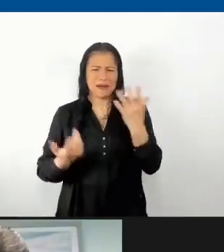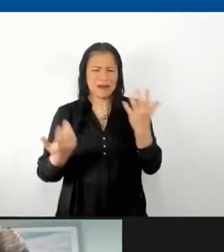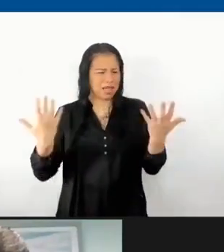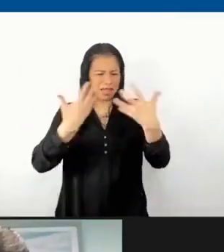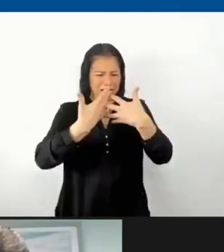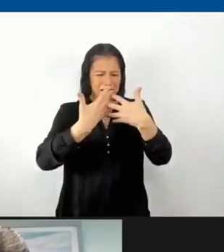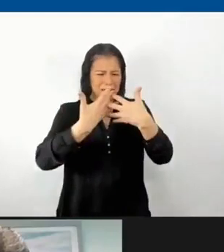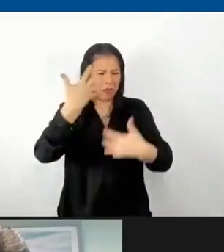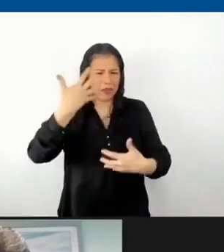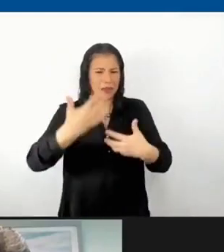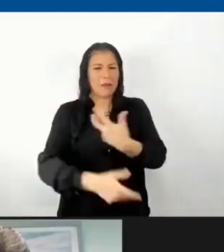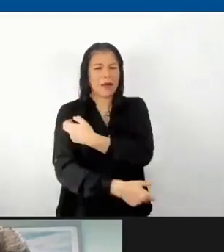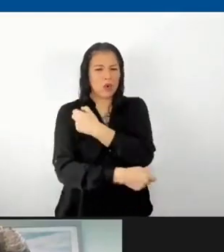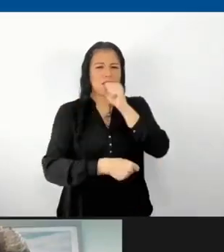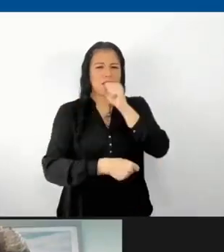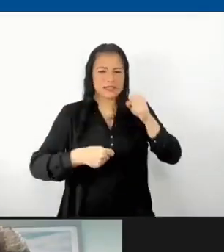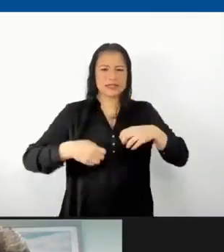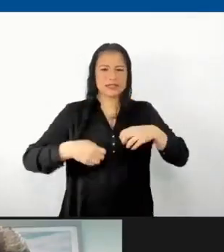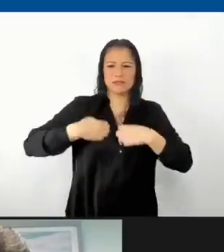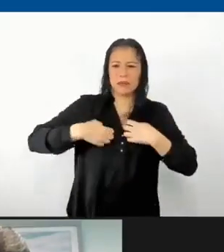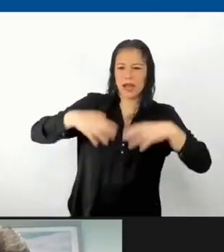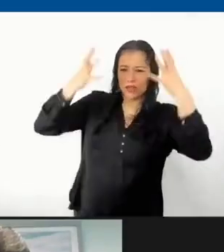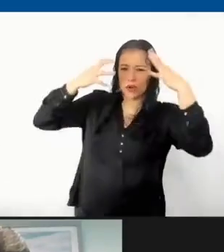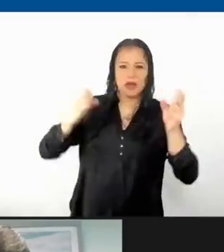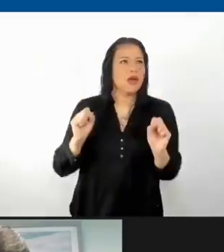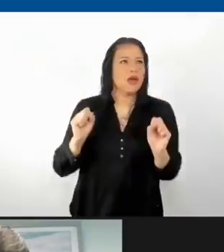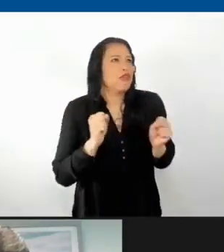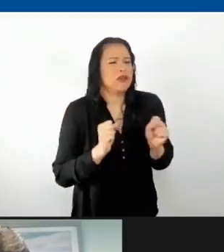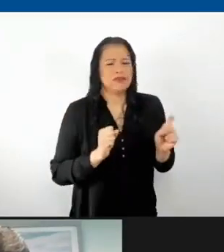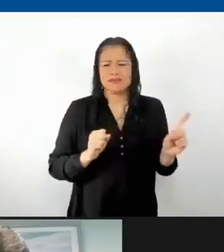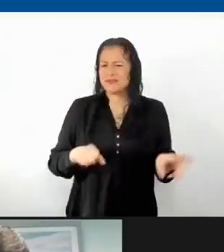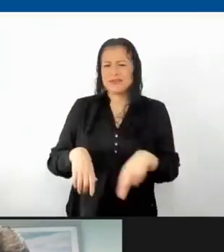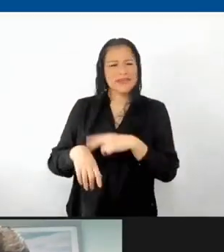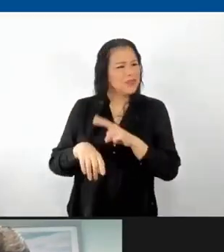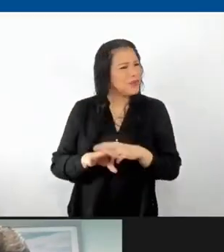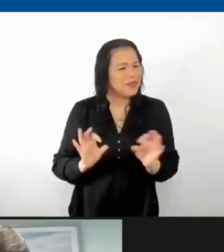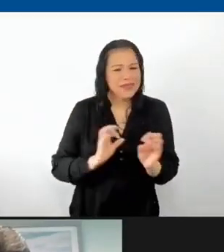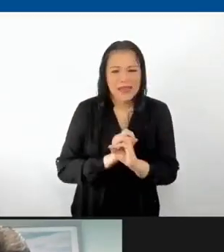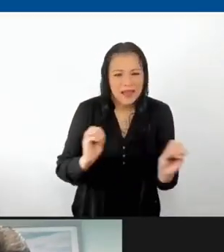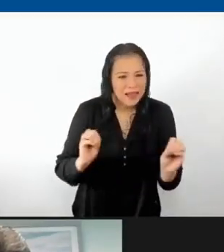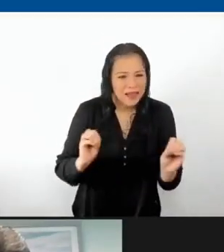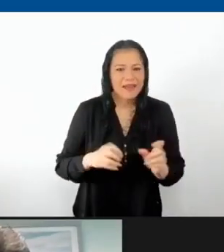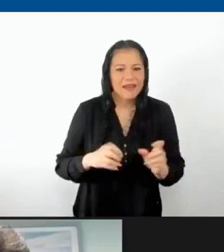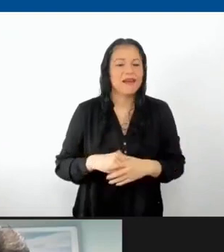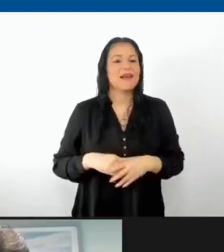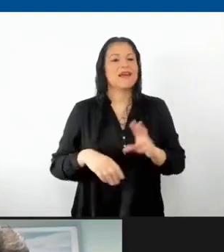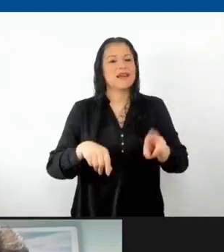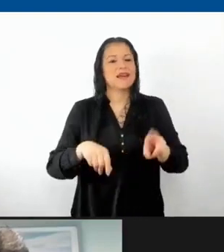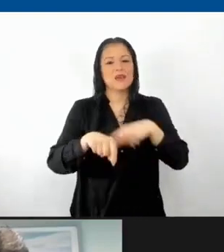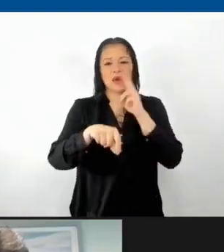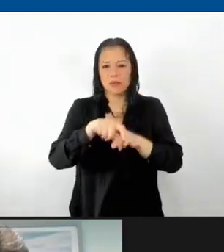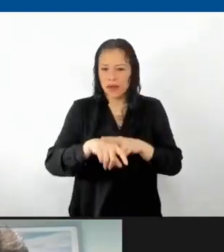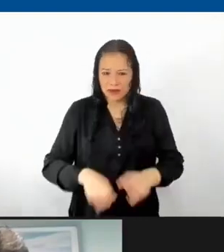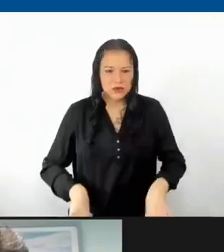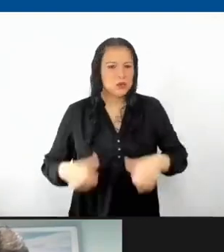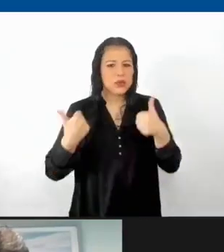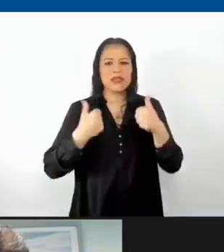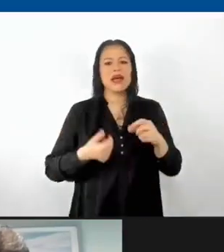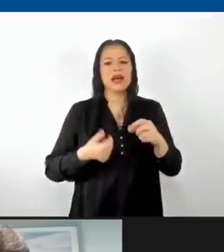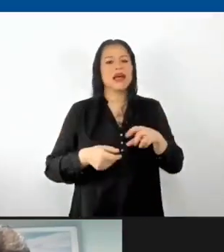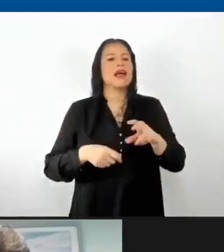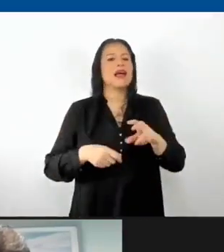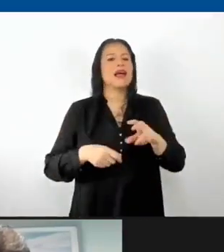vacuna con bañarse o no? Está haciendo frío. No, no tiene nada que ver. De igual modo, debe seguir tomando igual sus medicinas, pues no hay